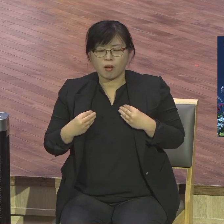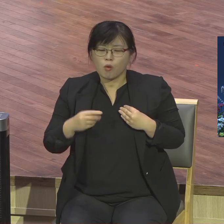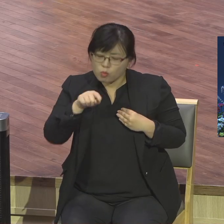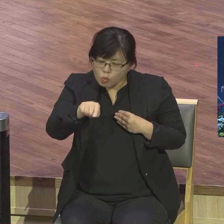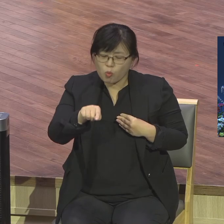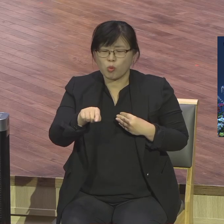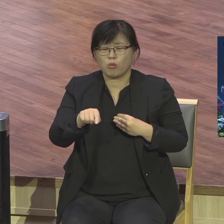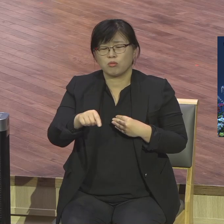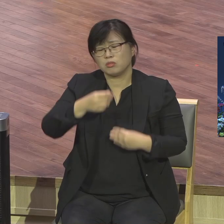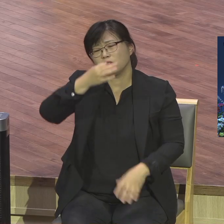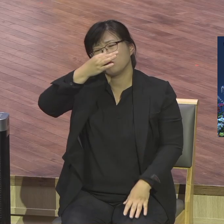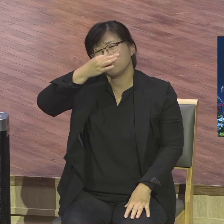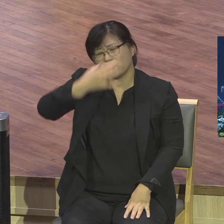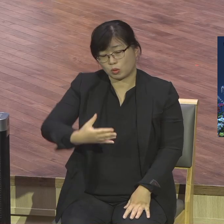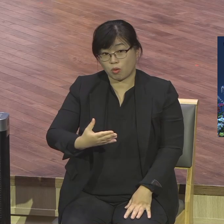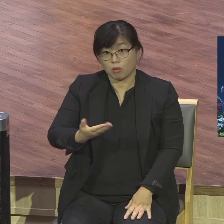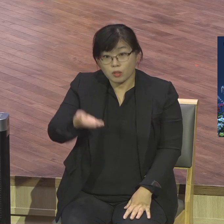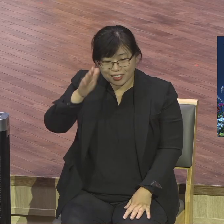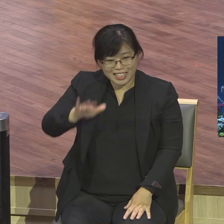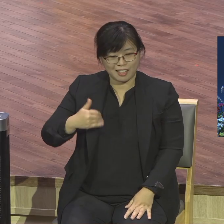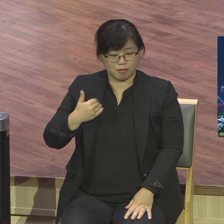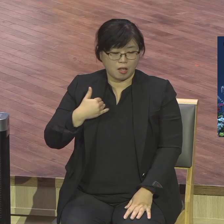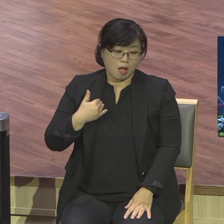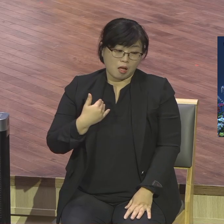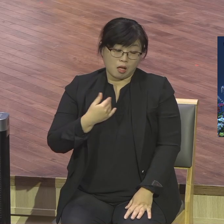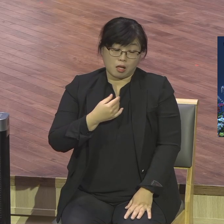이거를 기쁨으로 하면 즐겁습니다.